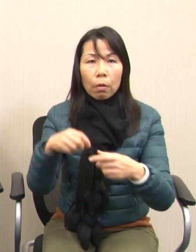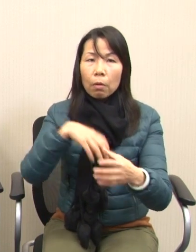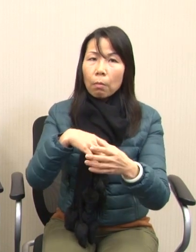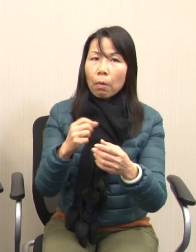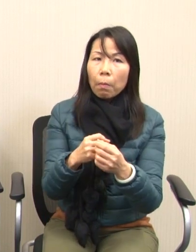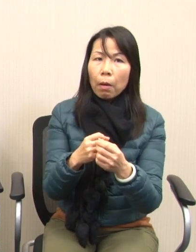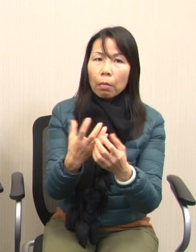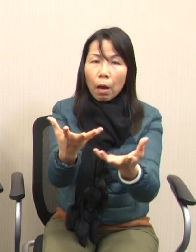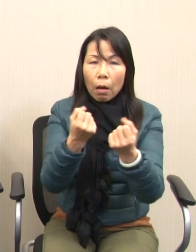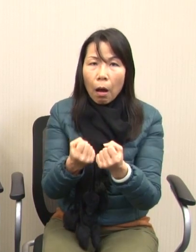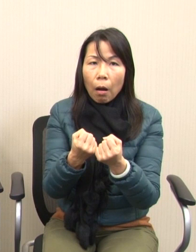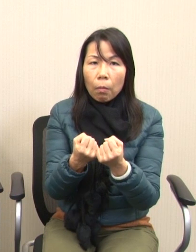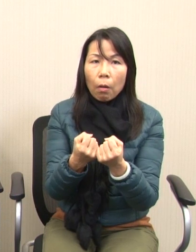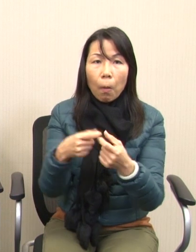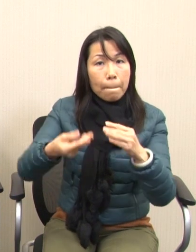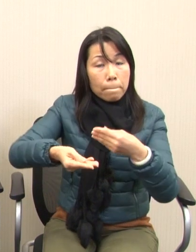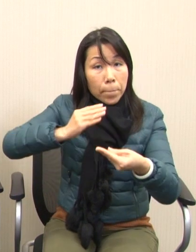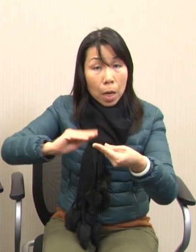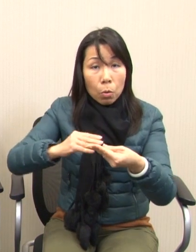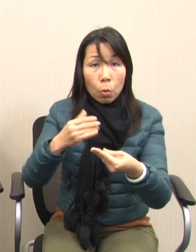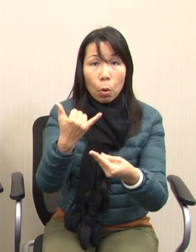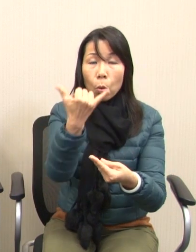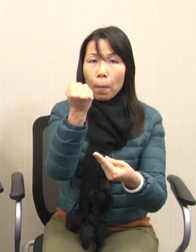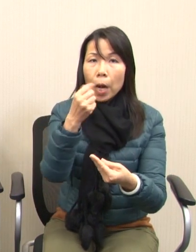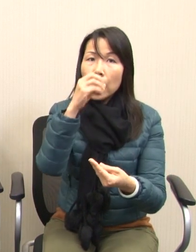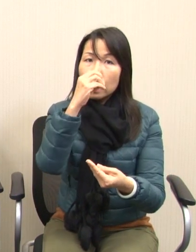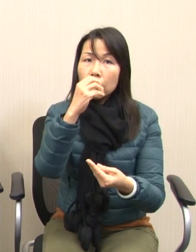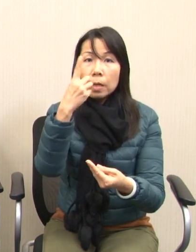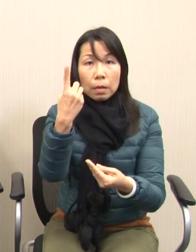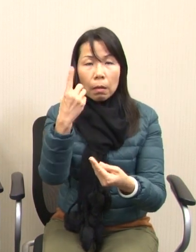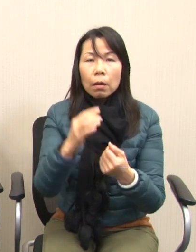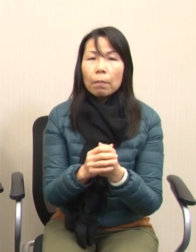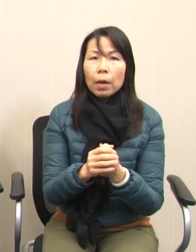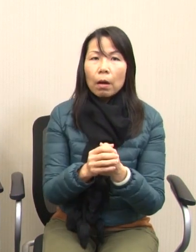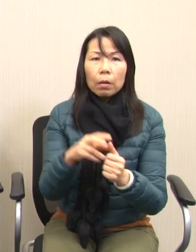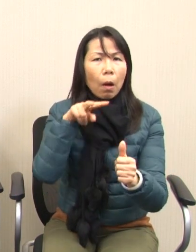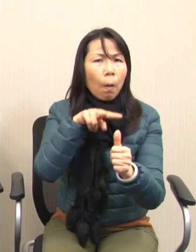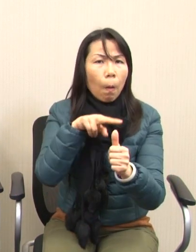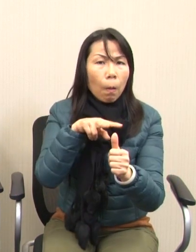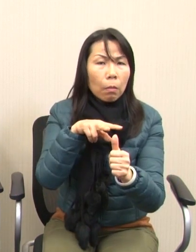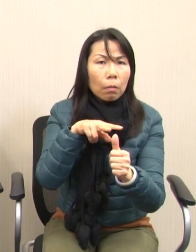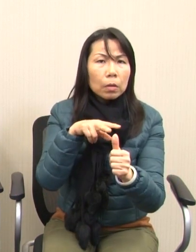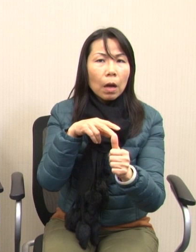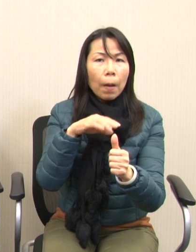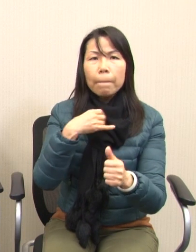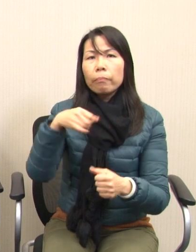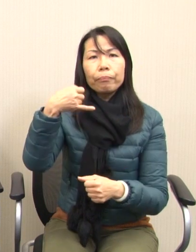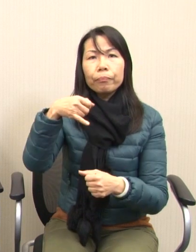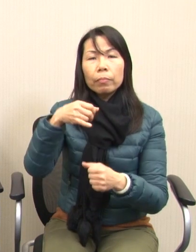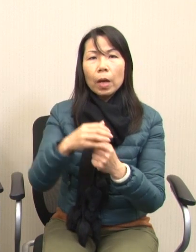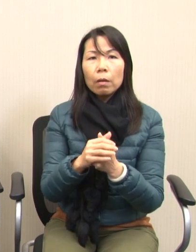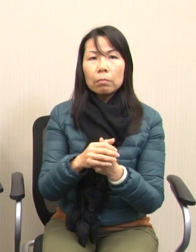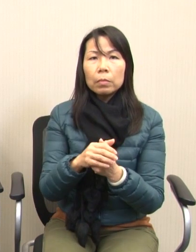夠601票，結果令到流選呢等等。這些東西我們控制不到，但是我覺得可以控制到的，就是